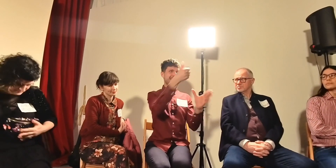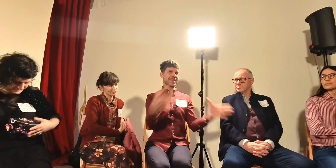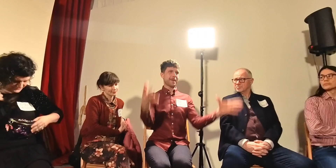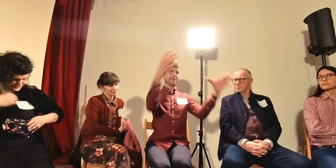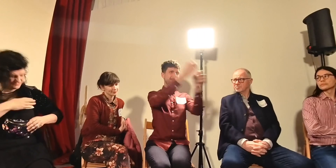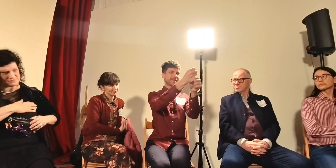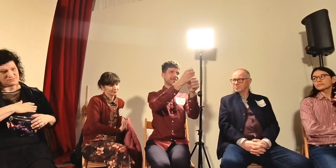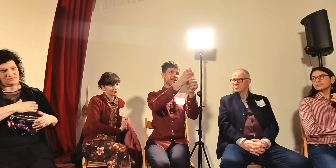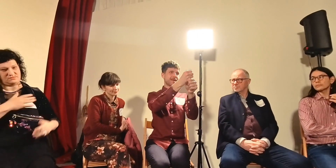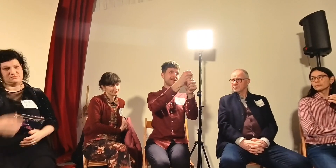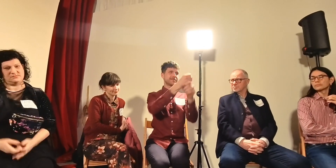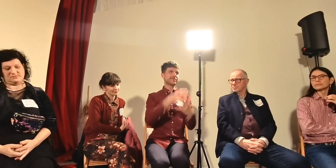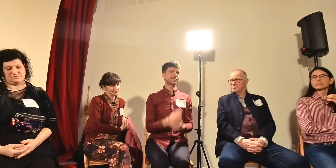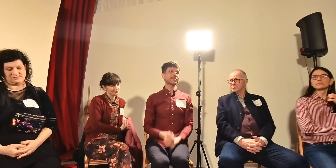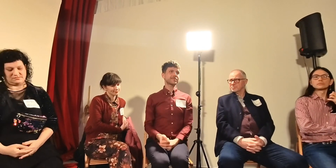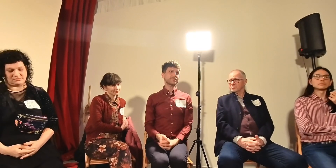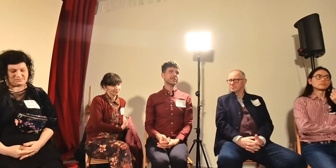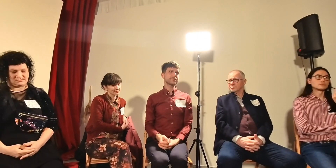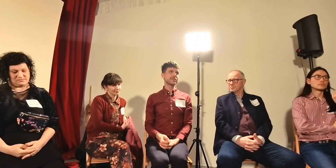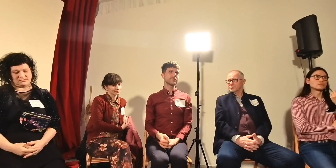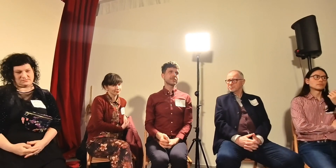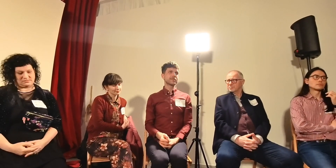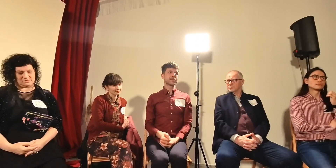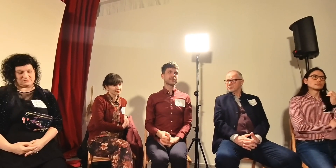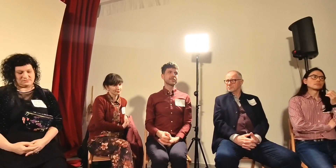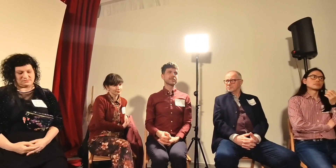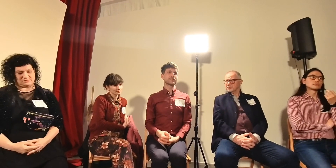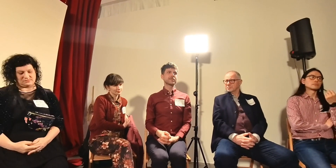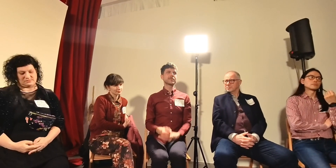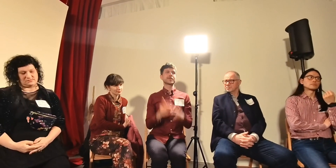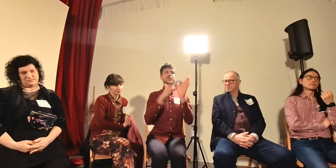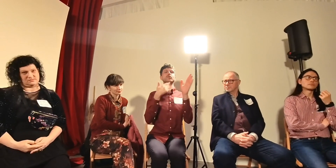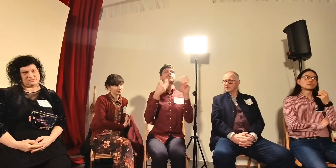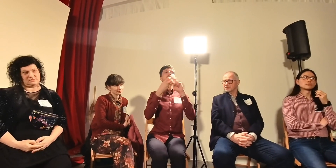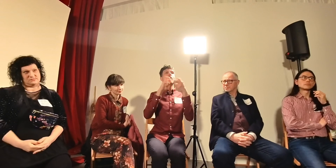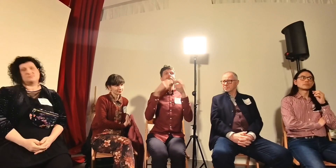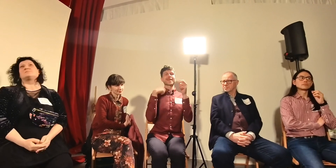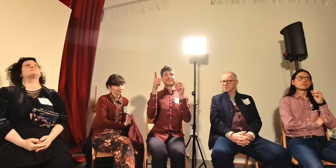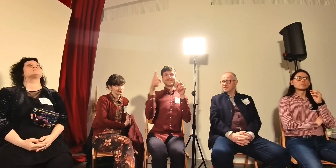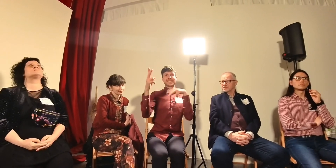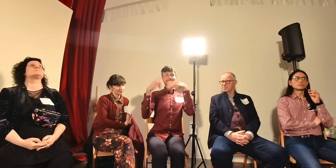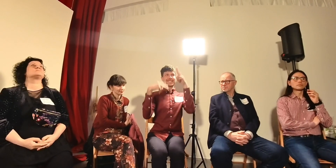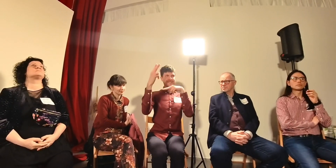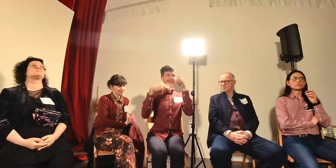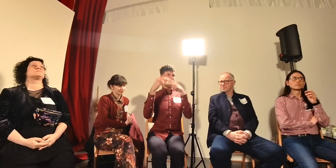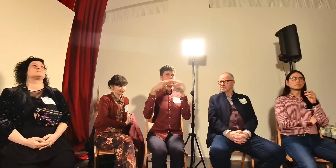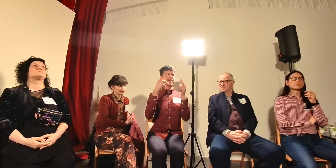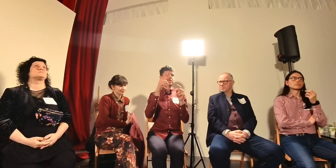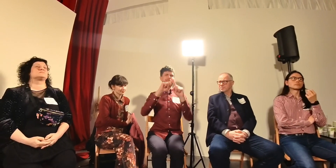rozrůzněnost je opravdu veliká a není možné je zobrazovat jedním způsobem, který by měl reprezentovat celou tu